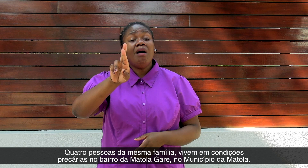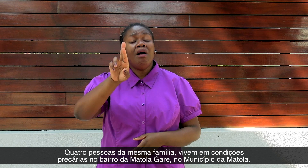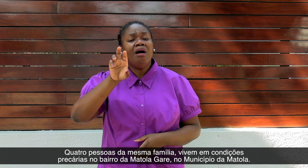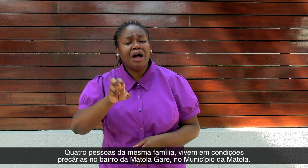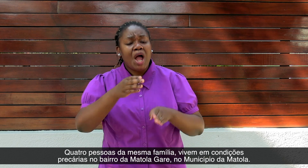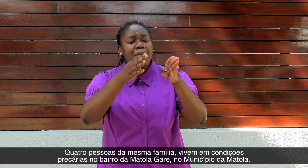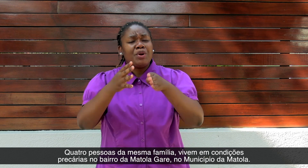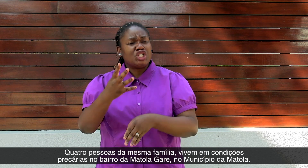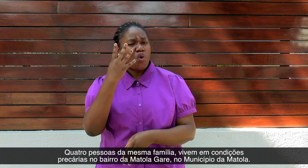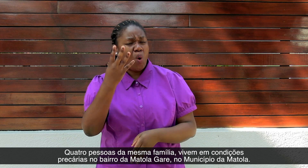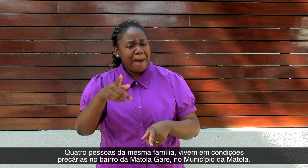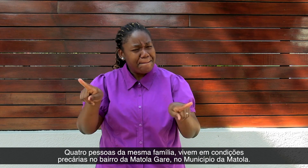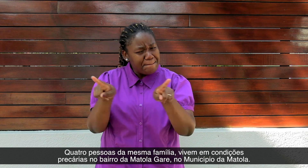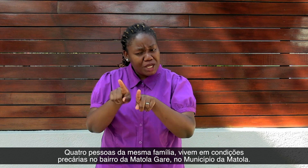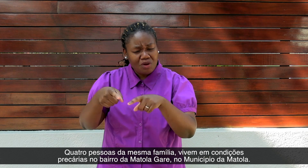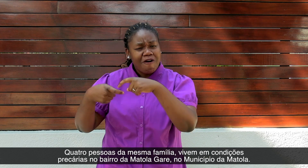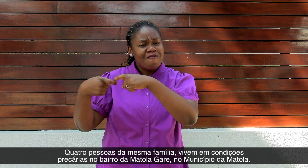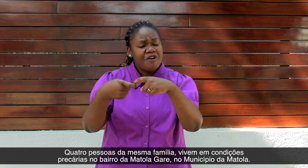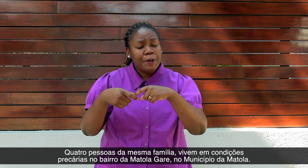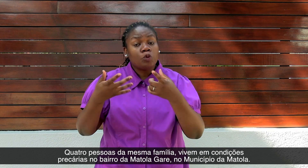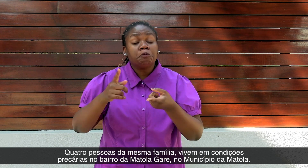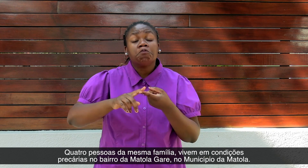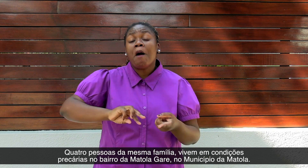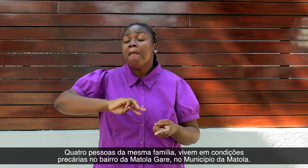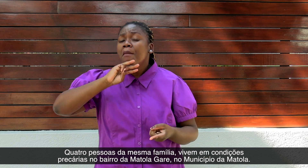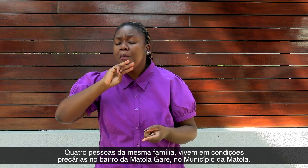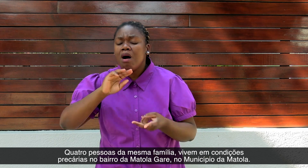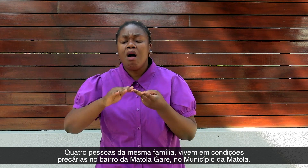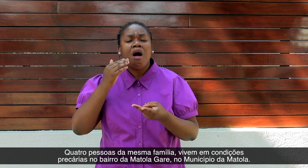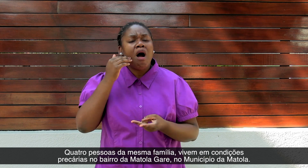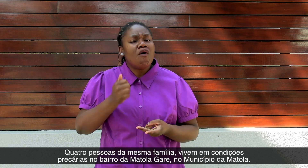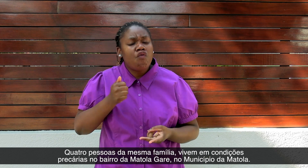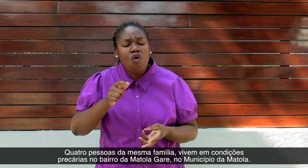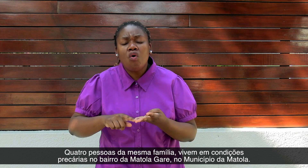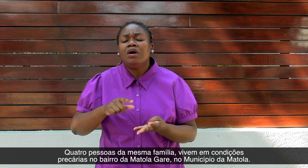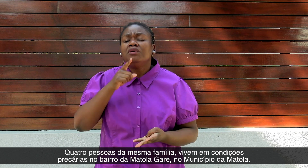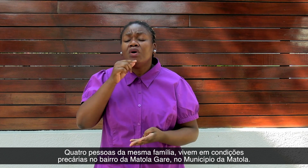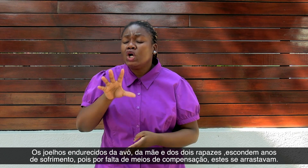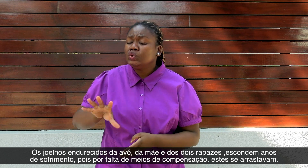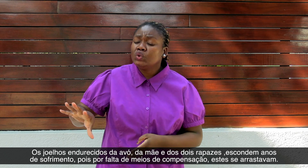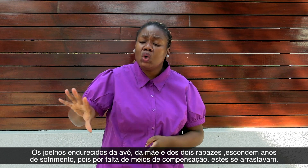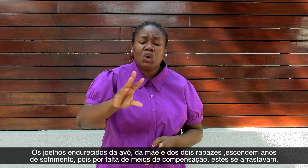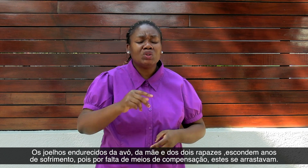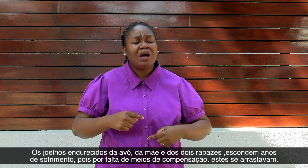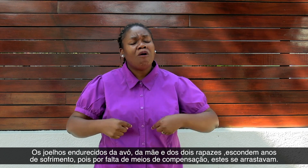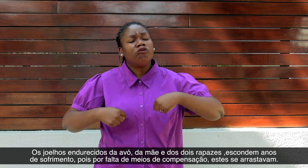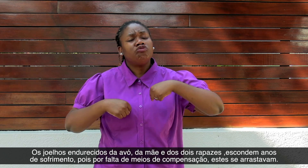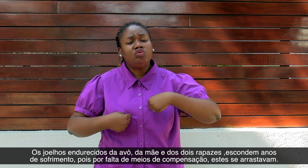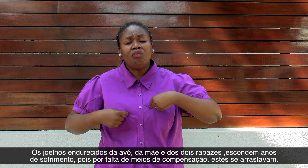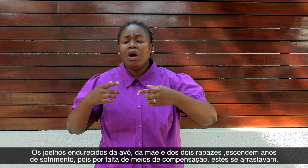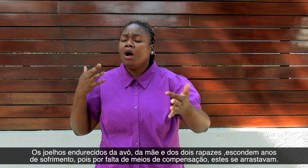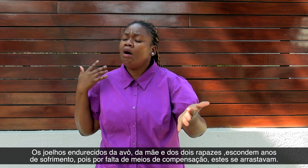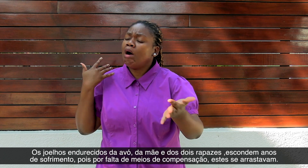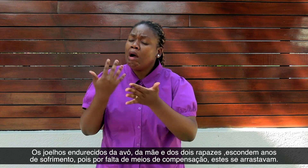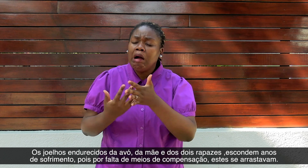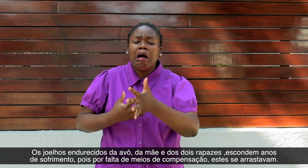4 pessoas da mesma família vivem em condições precárias no bairro da Matola Gar, no município da Matola. Os joelhos endurecidos